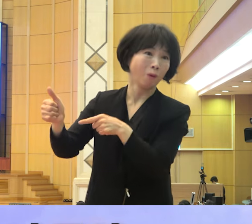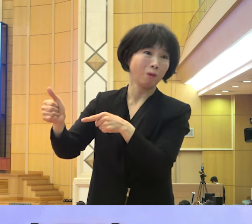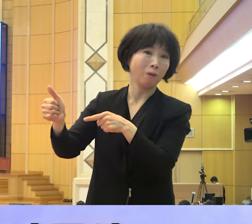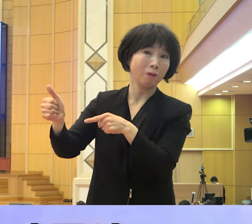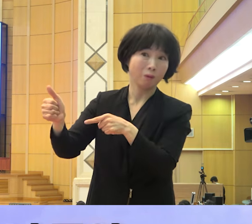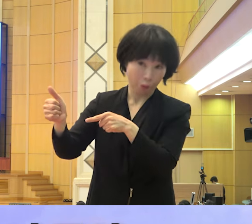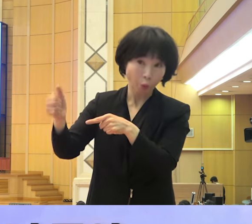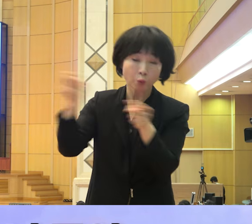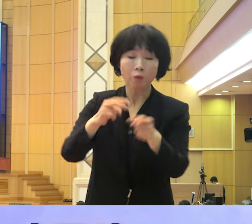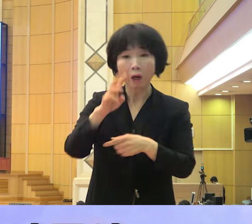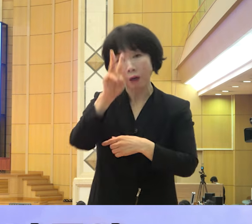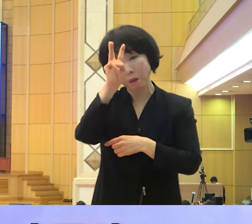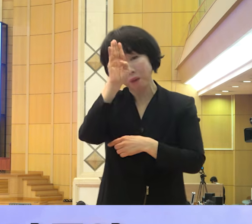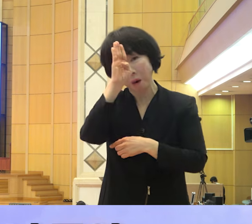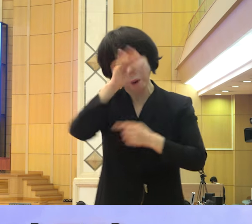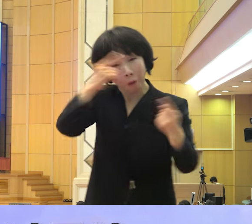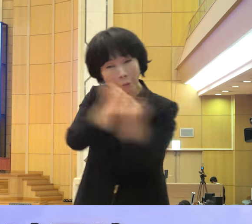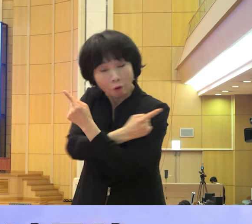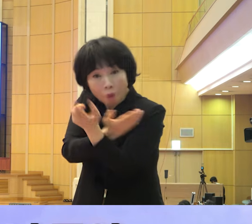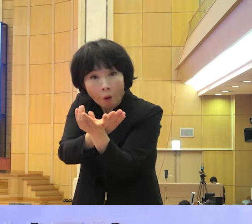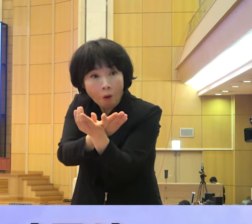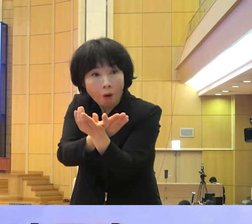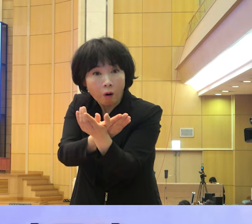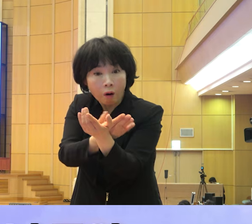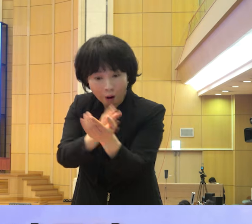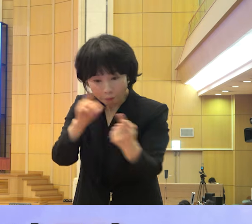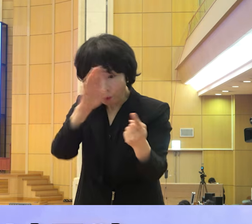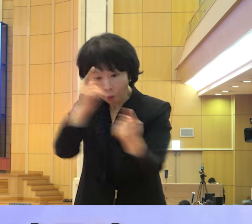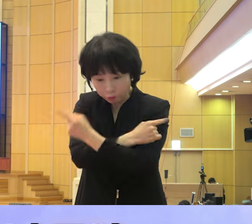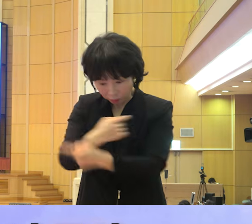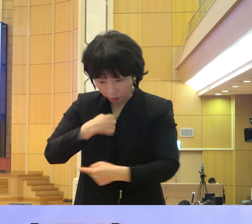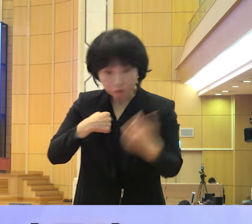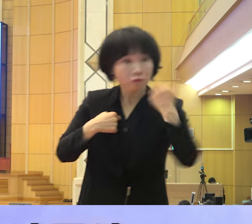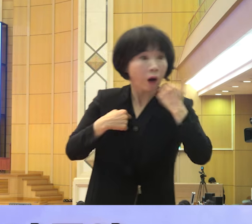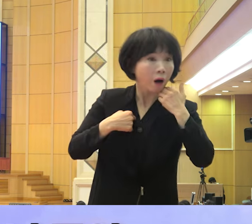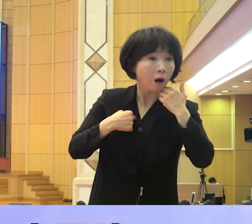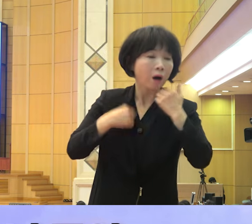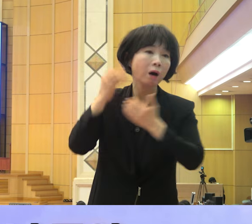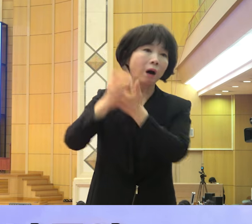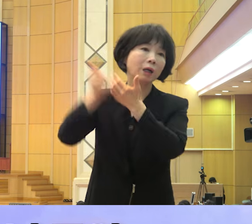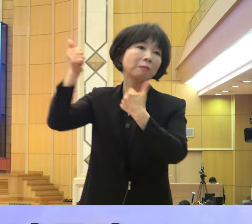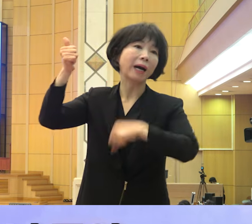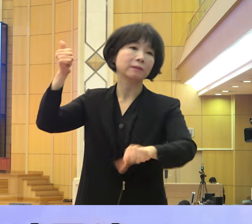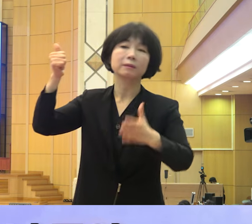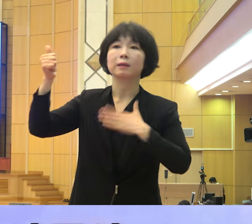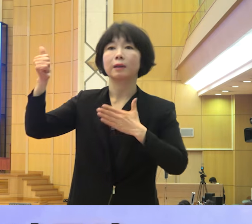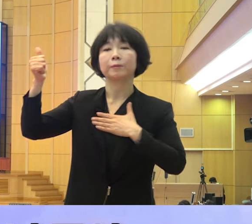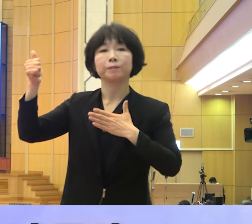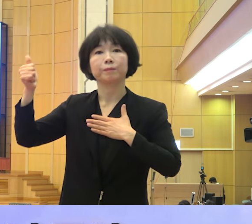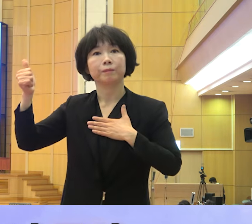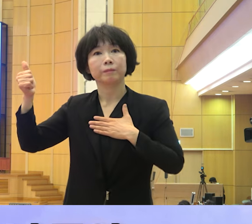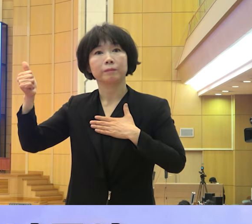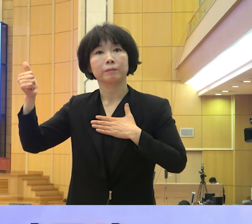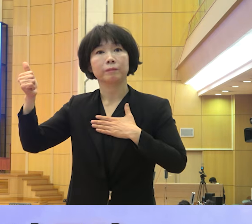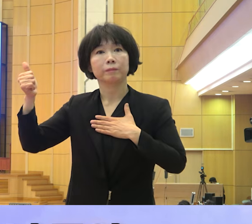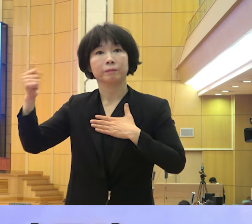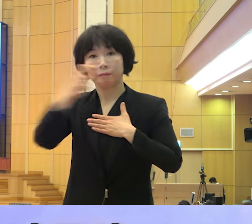통해서 지금 하나님의 아들 예수라고 계속 하나님의 아들 예수를 증거하는 거예요. 예수님이